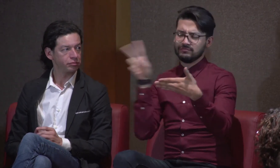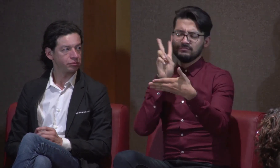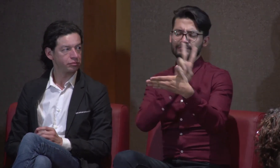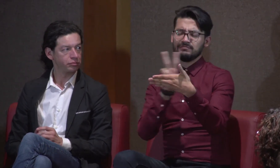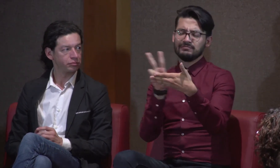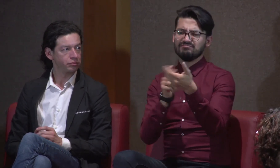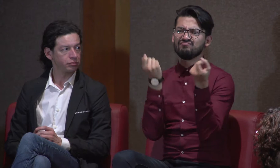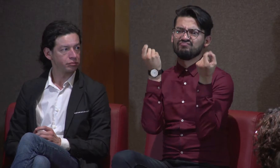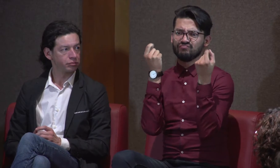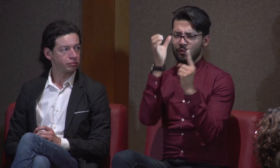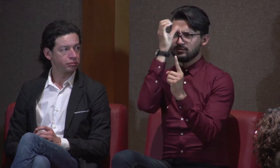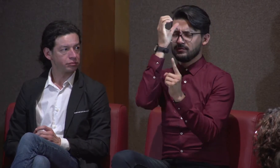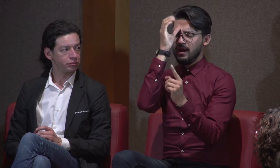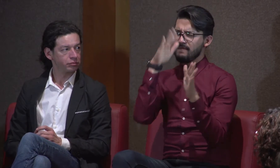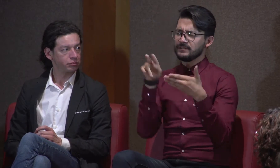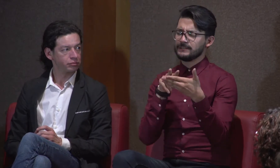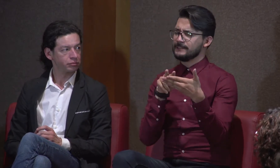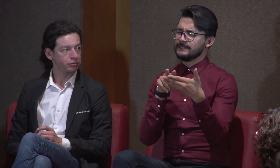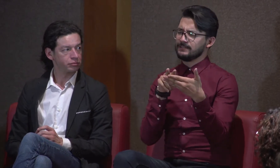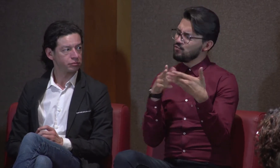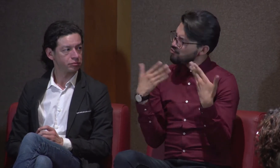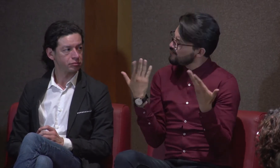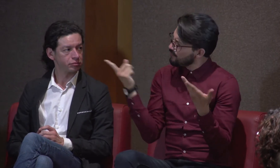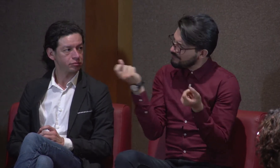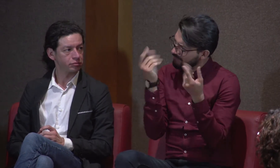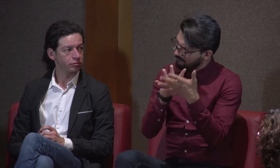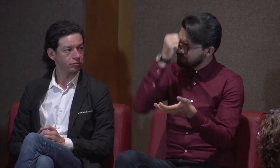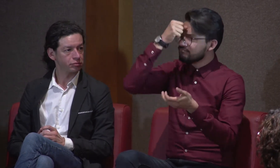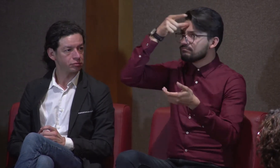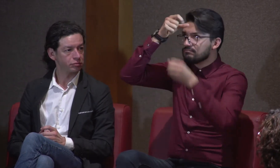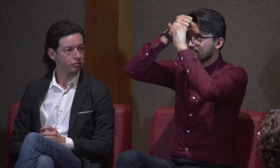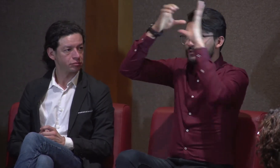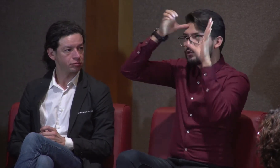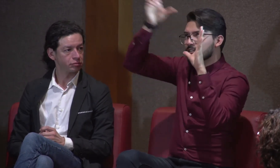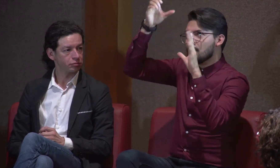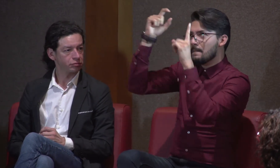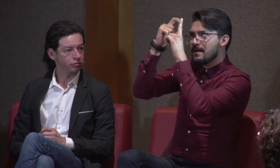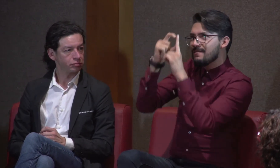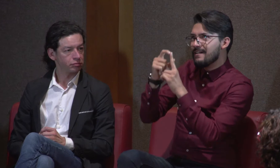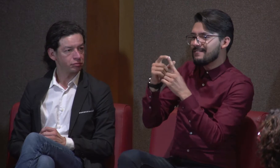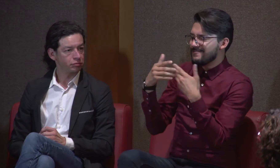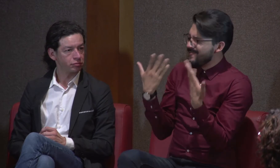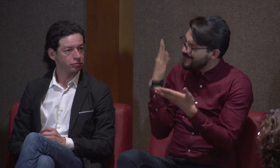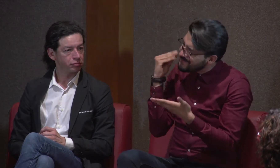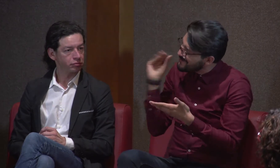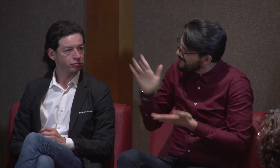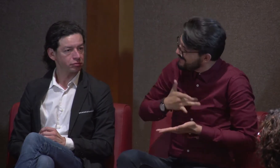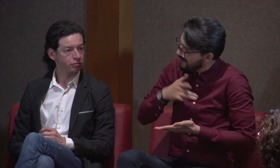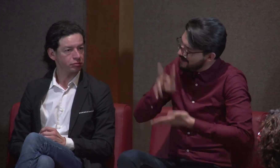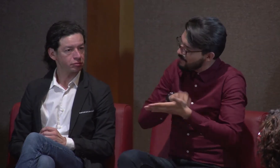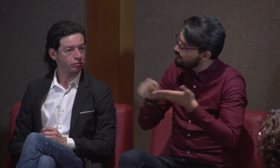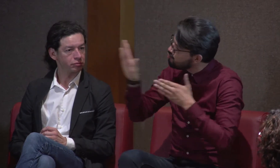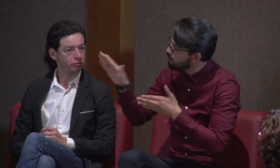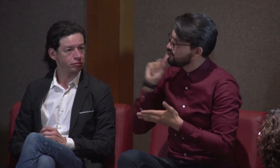fue la experiencia del contacto con el español para comprender los conceptos que recoge Señas para la Paz? ¿Cómo fue todo este proceso para